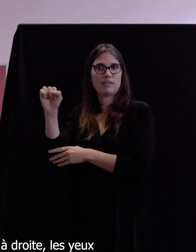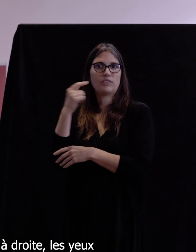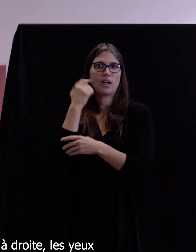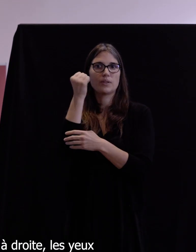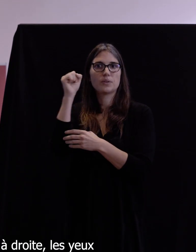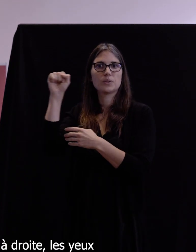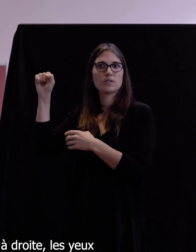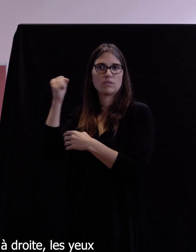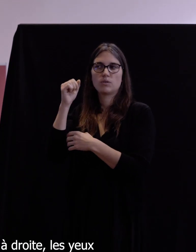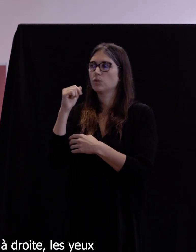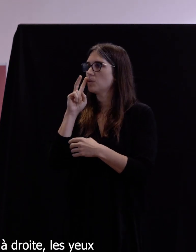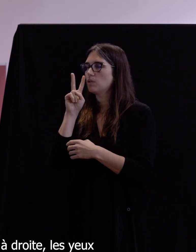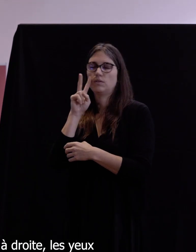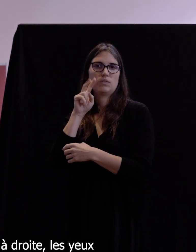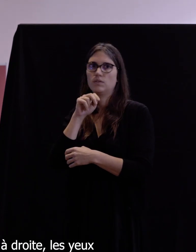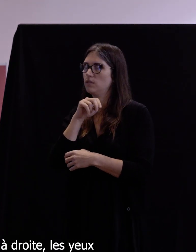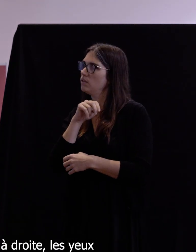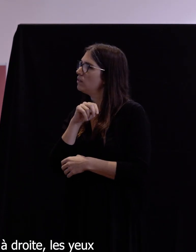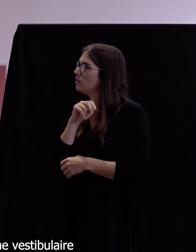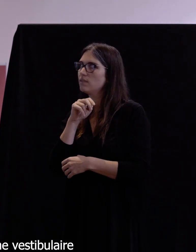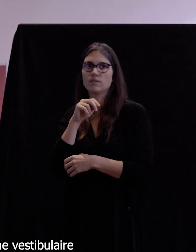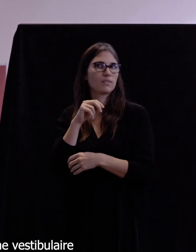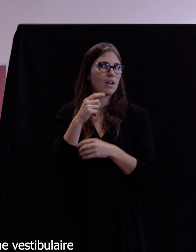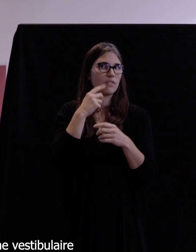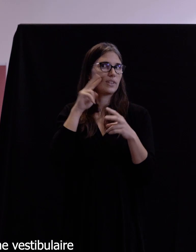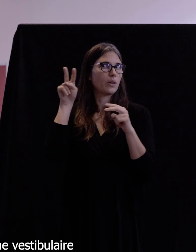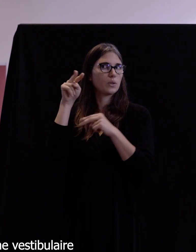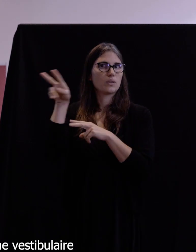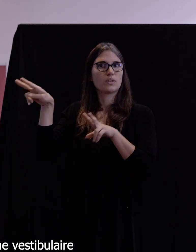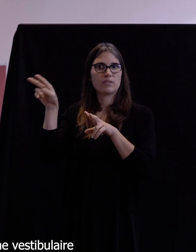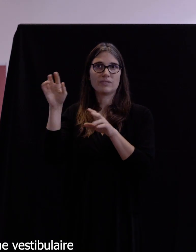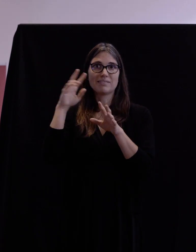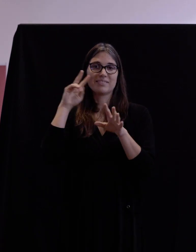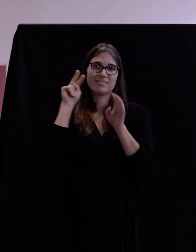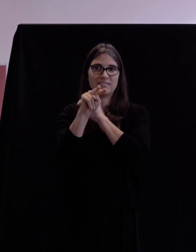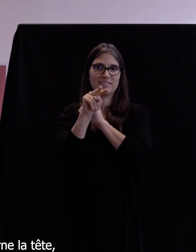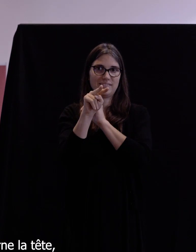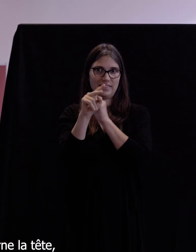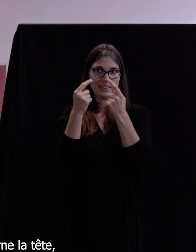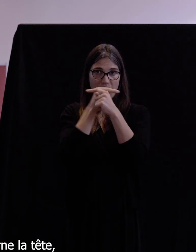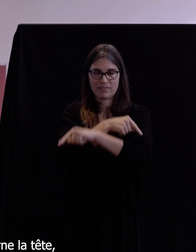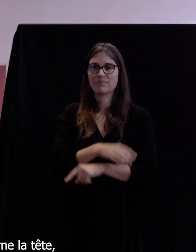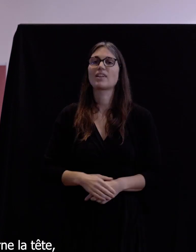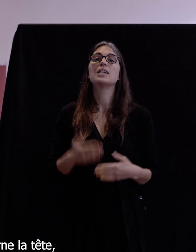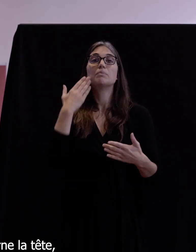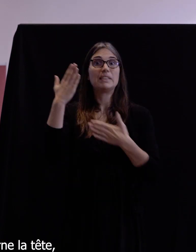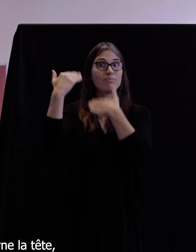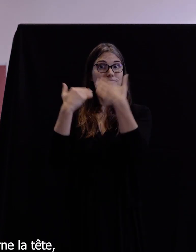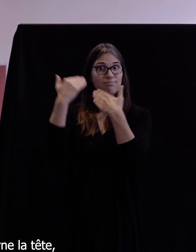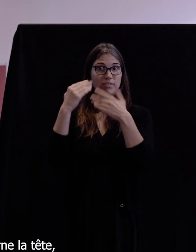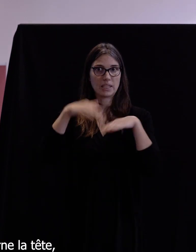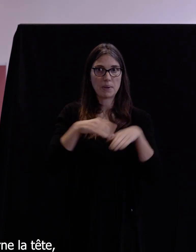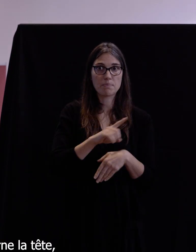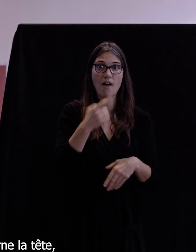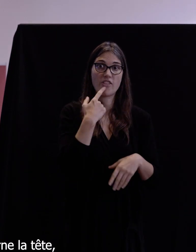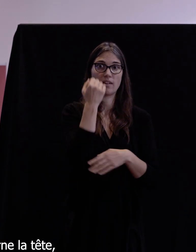à droite, les yeux vont partir à gauche pour rester stables. Et si mon système vestibulaire ne marche pas, quand je tourne la tête, mes